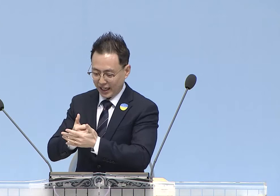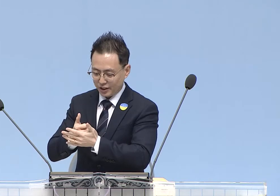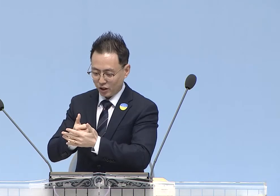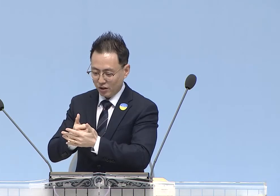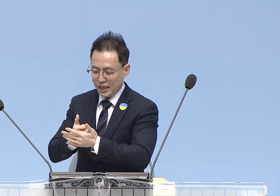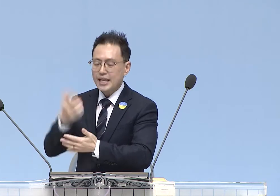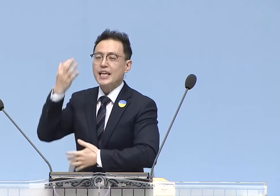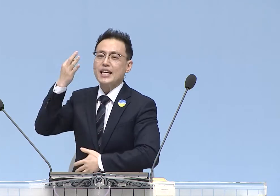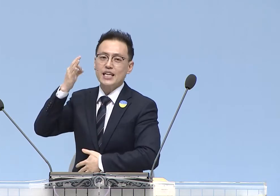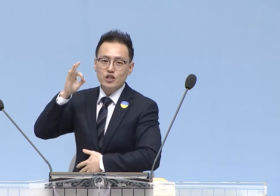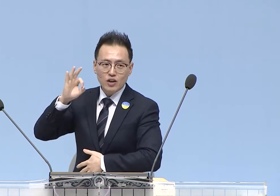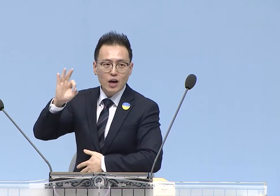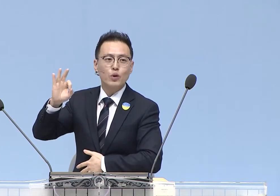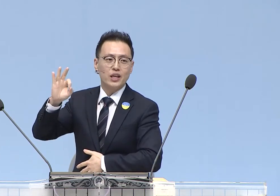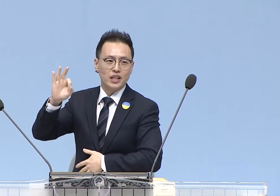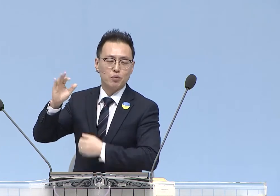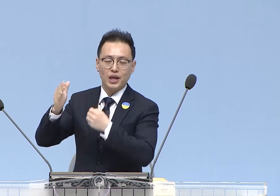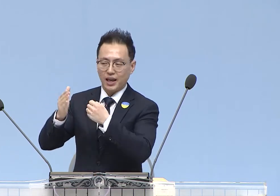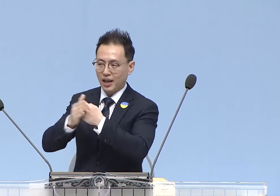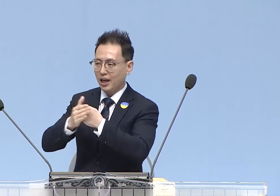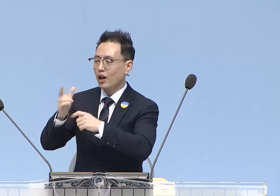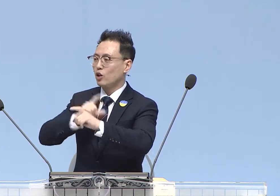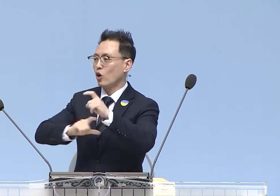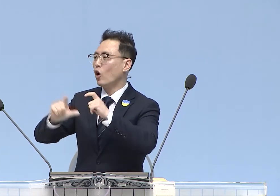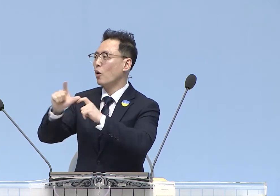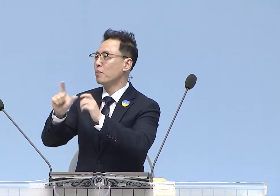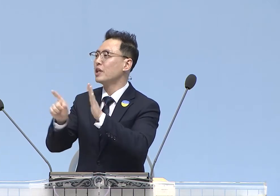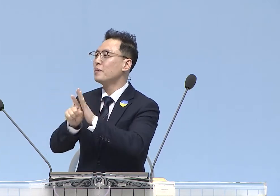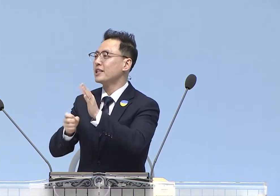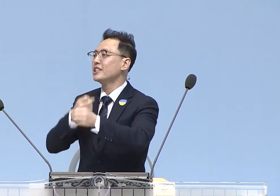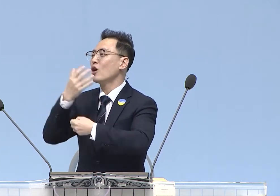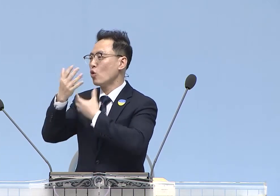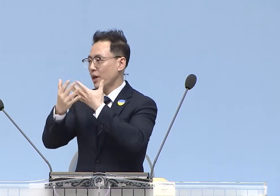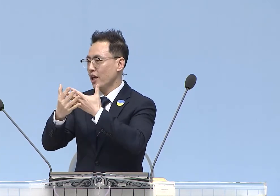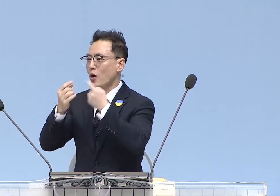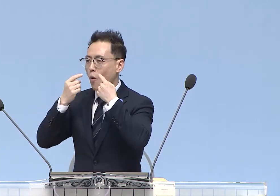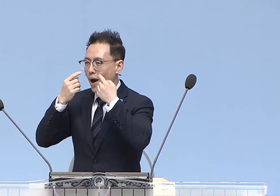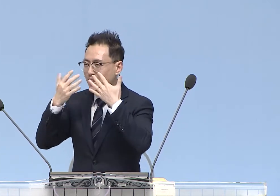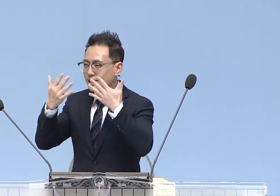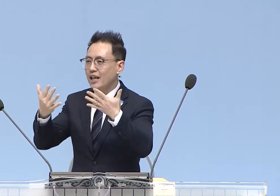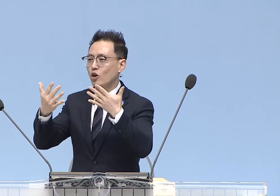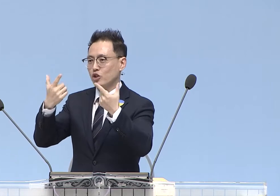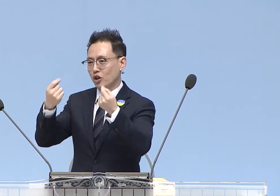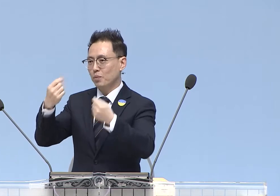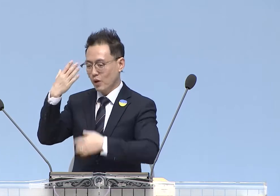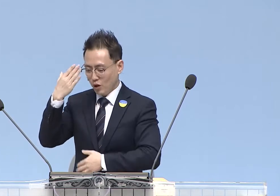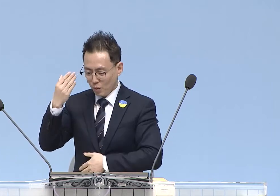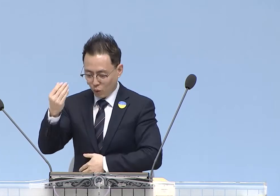대해서 인정하고 있기 때문에 더 믿음의 신앙 고백이 확실한 것처럼